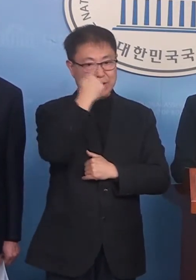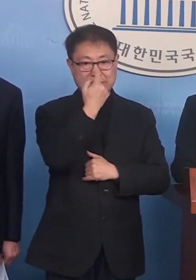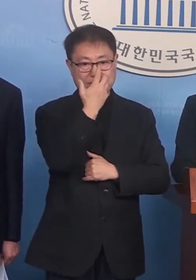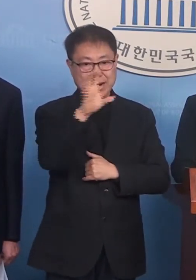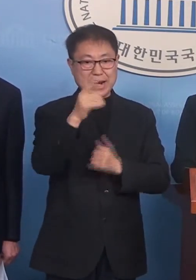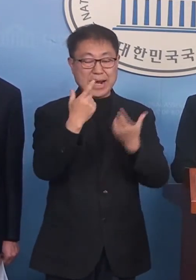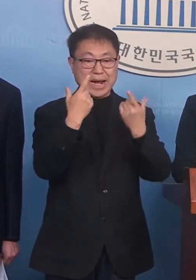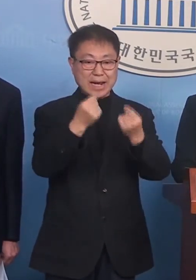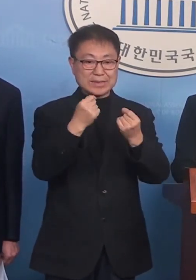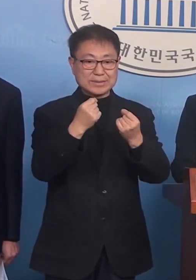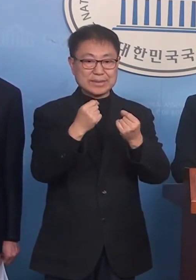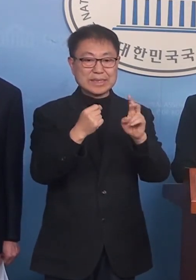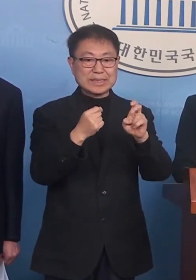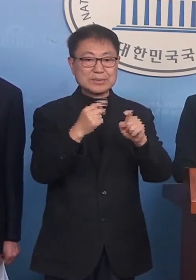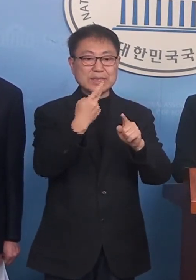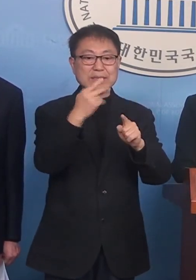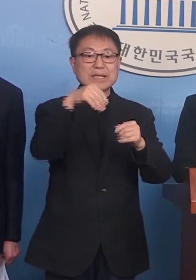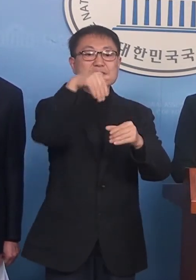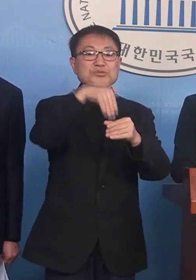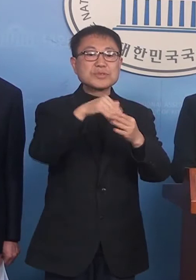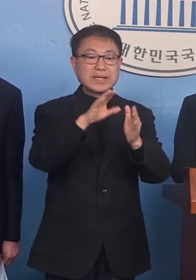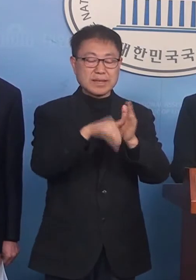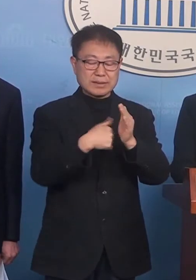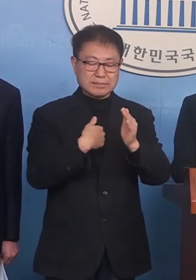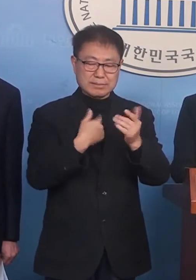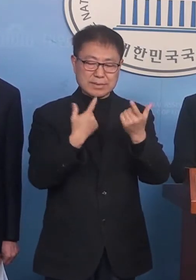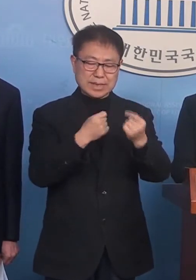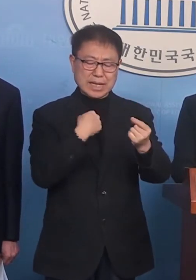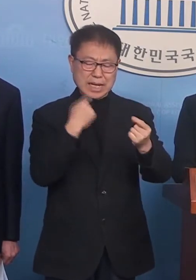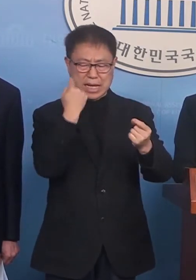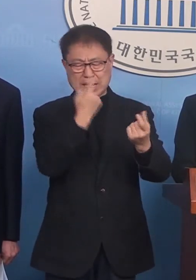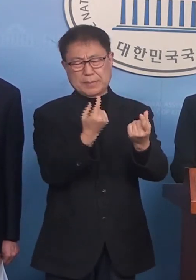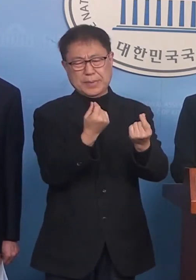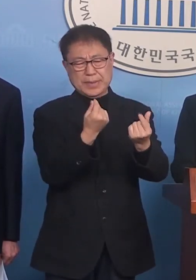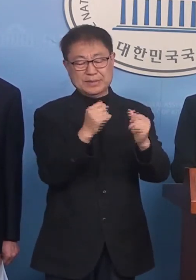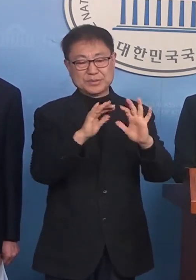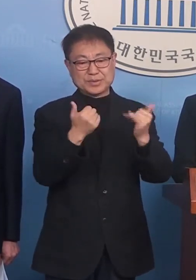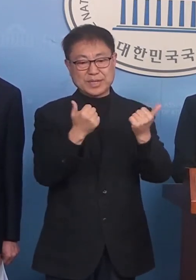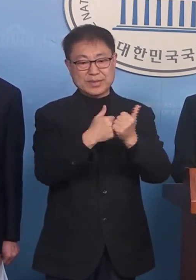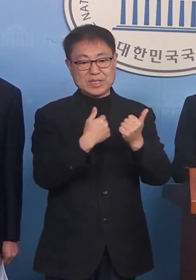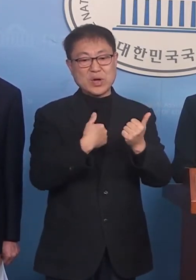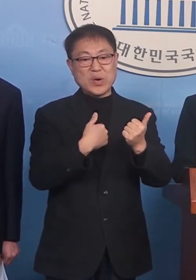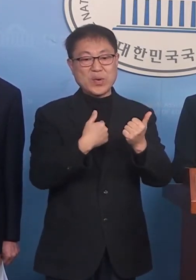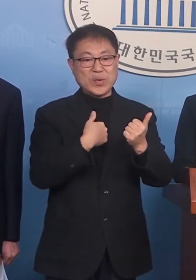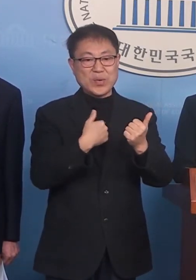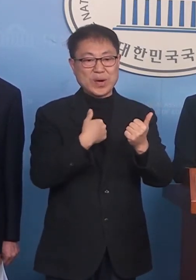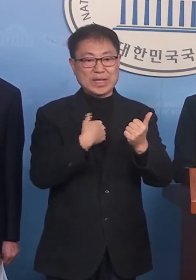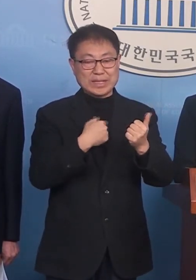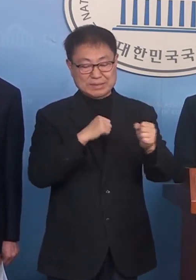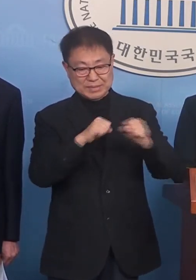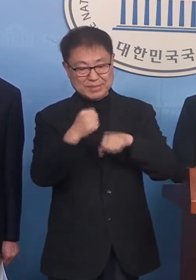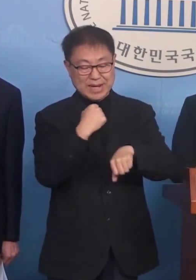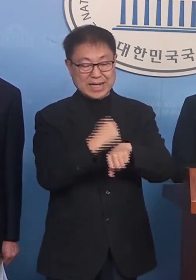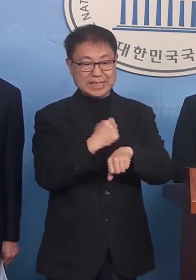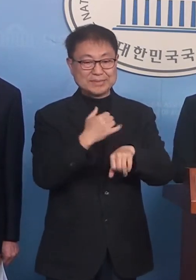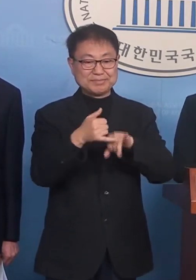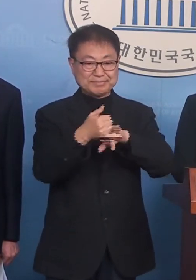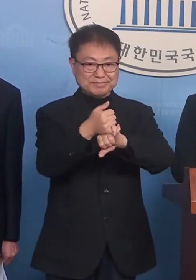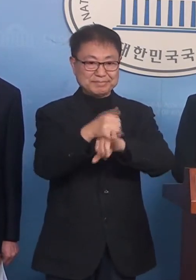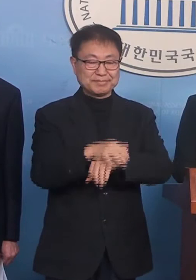더 가까워질 21대 국회에서 나와 가장 닮은 국회의원 최선이 뛰겠습니다.